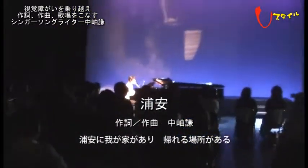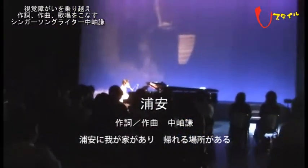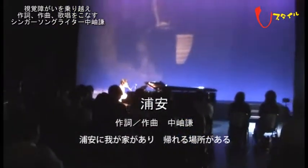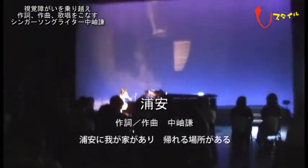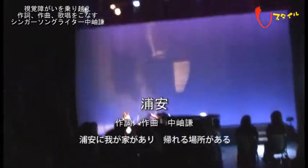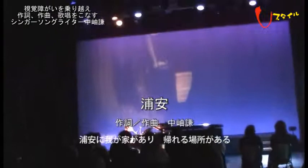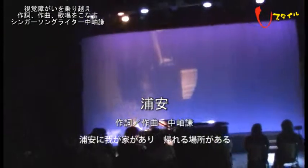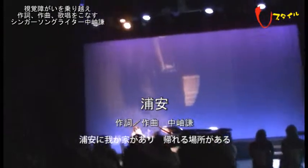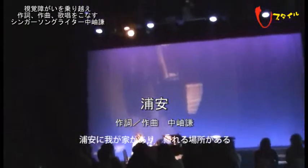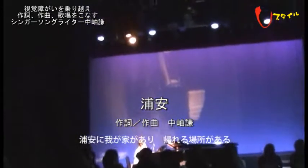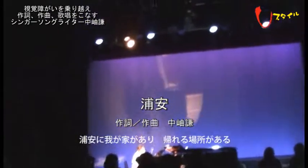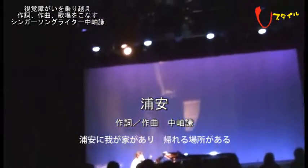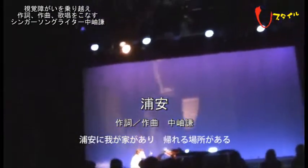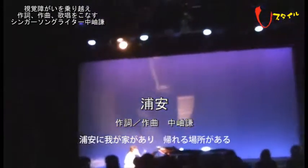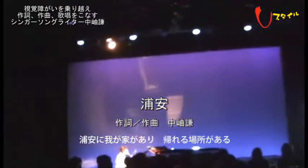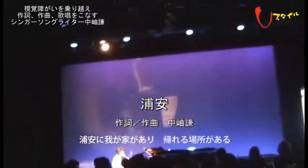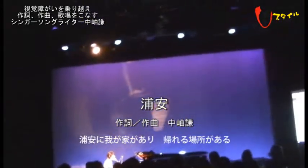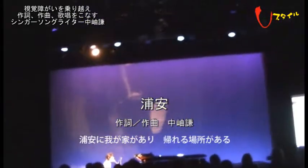ni